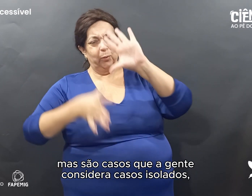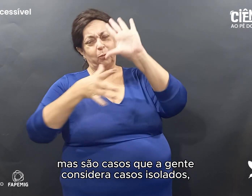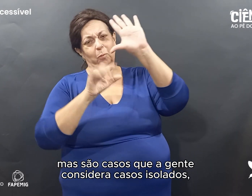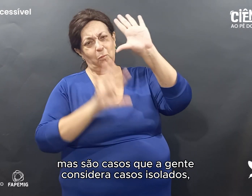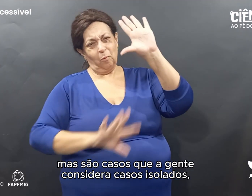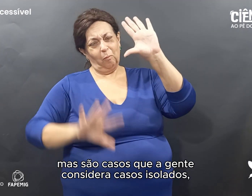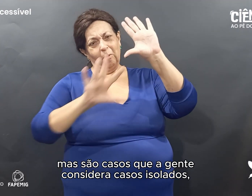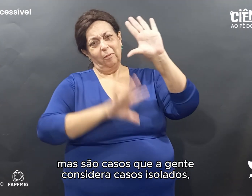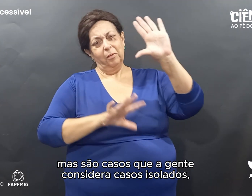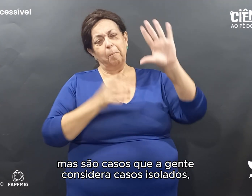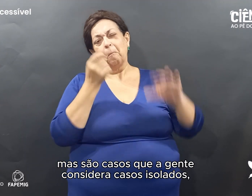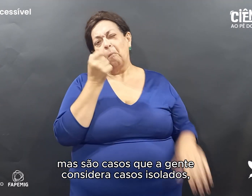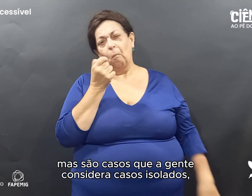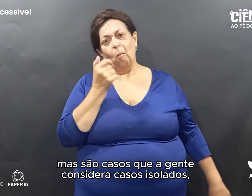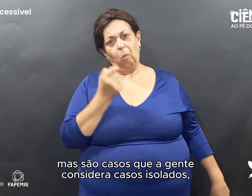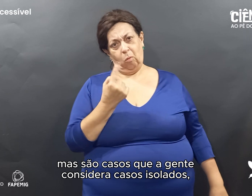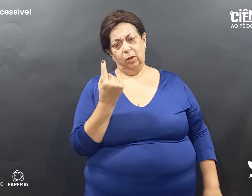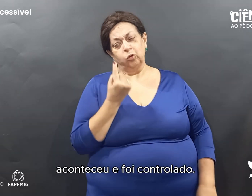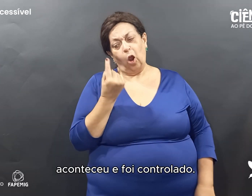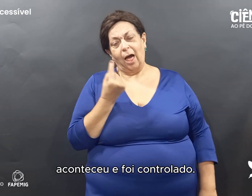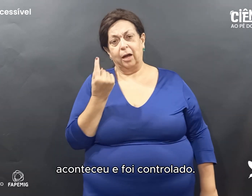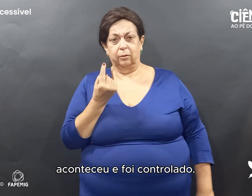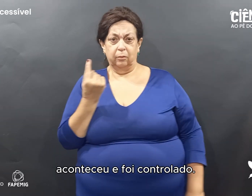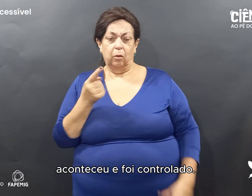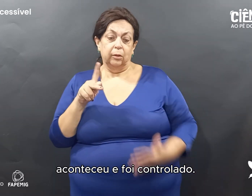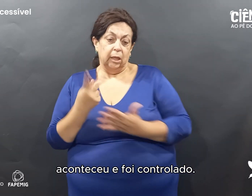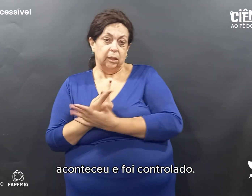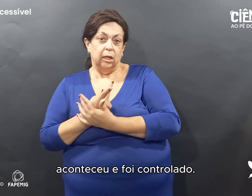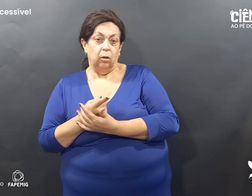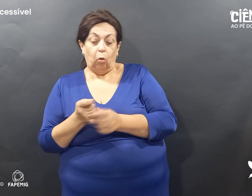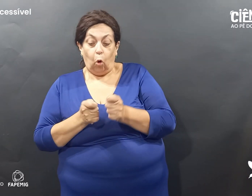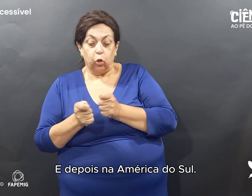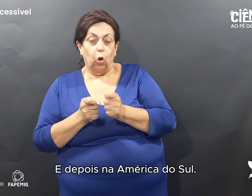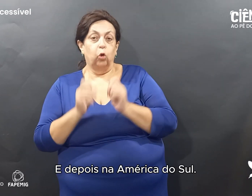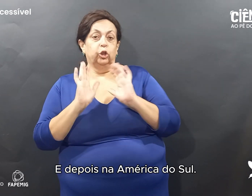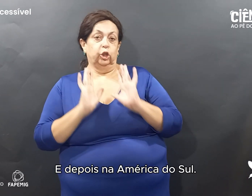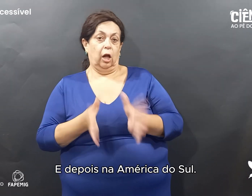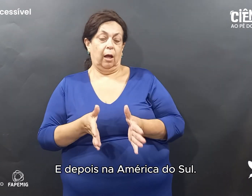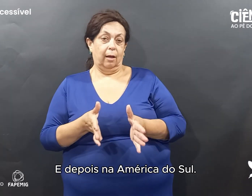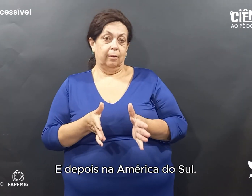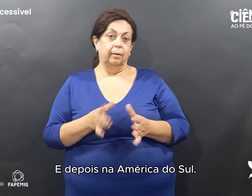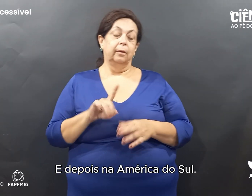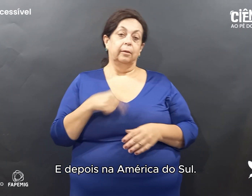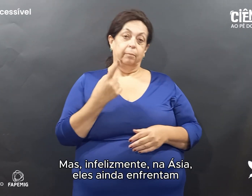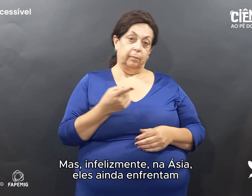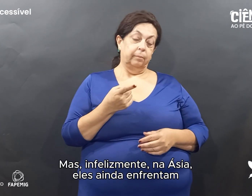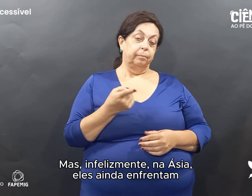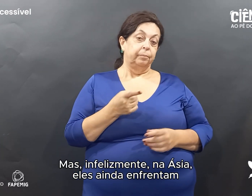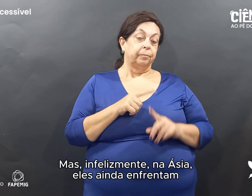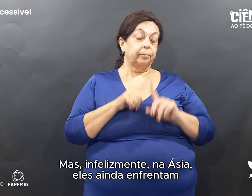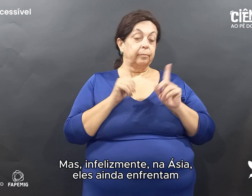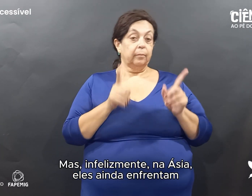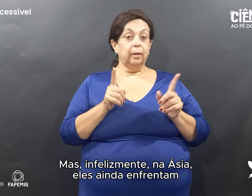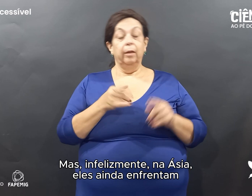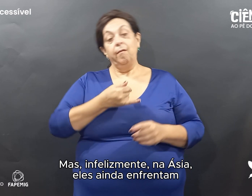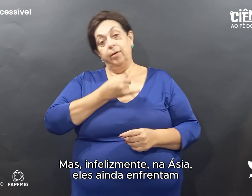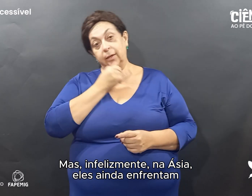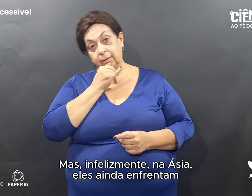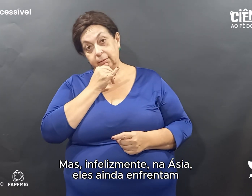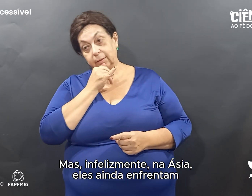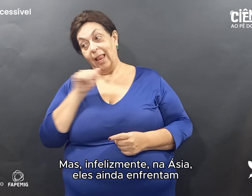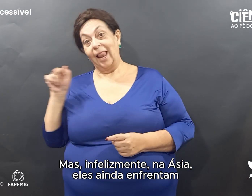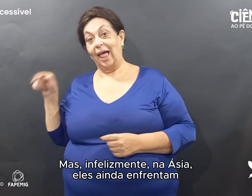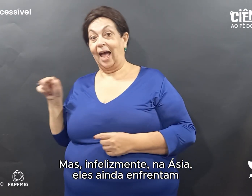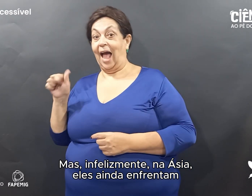casos, a gente considera casos isolados, né? Aconteceu e foi controlado. E depois na América do Sul, né? Mas, infelizmente,